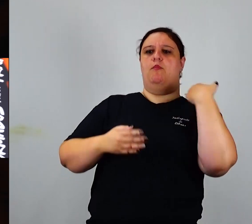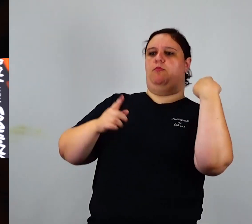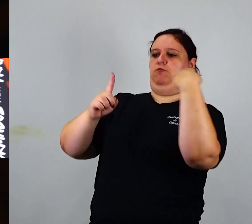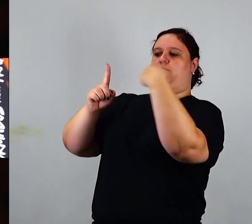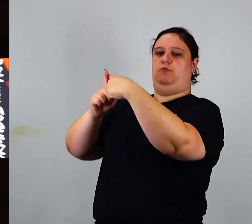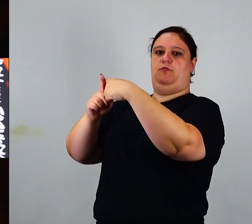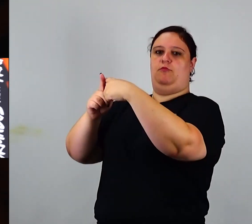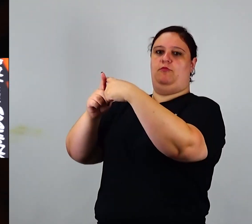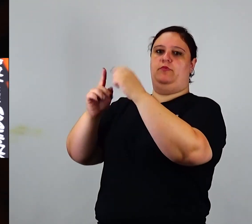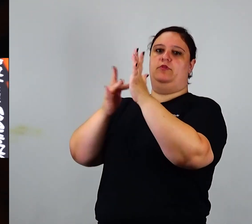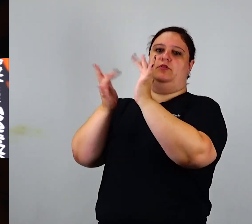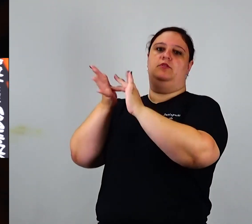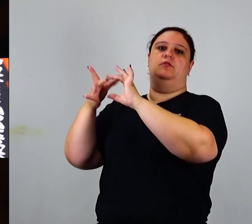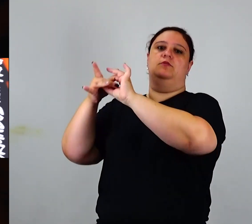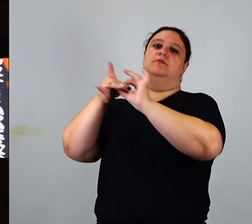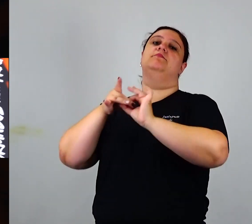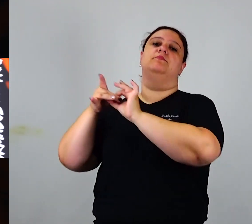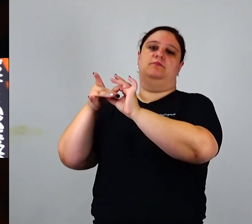Cristo.